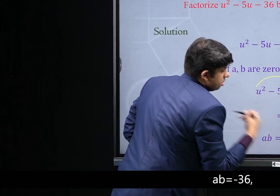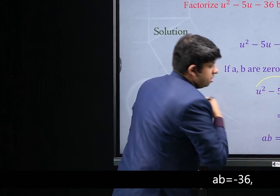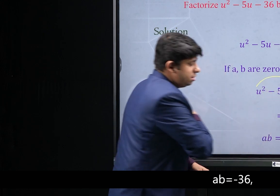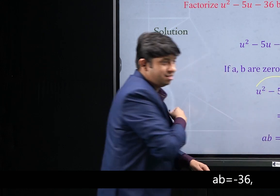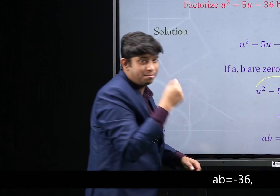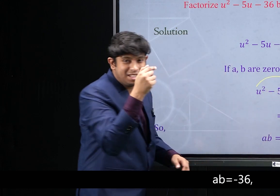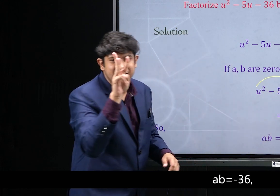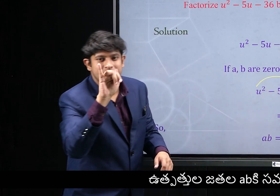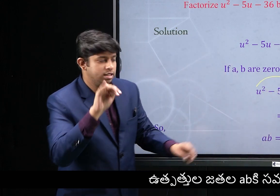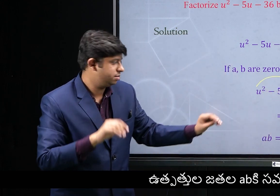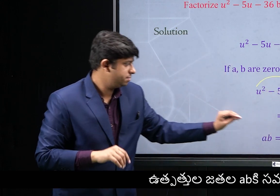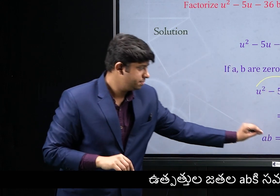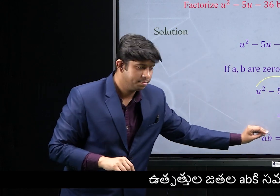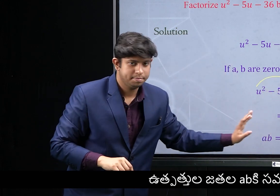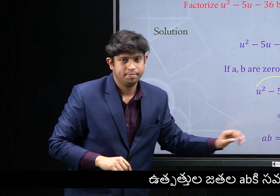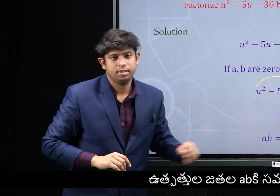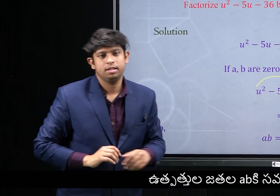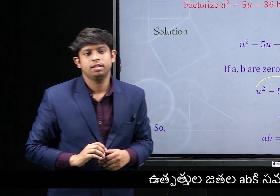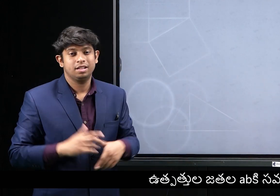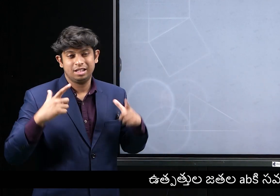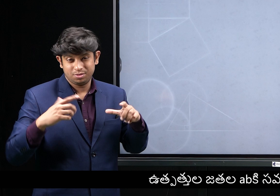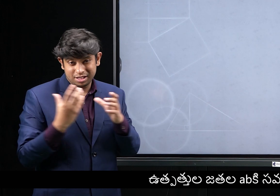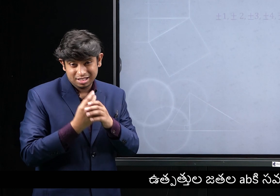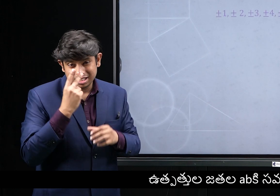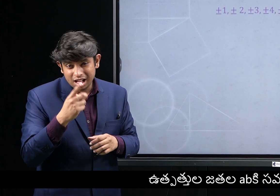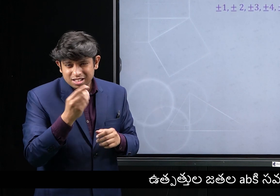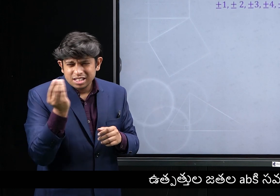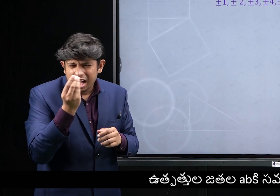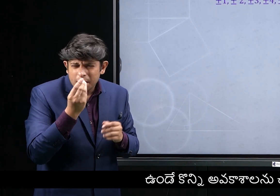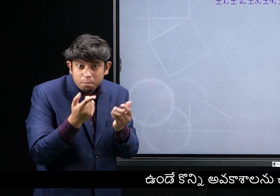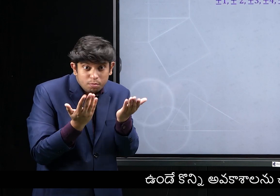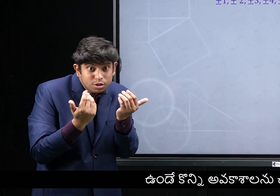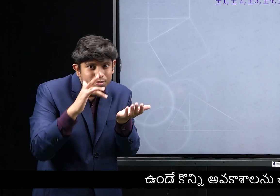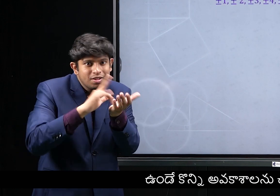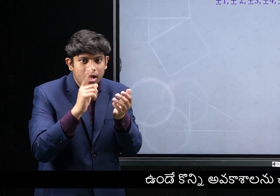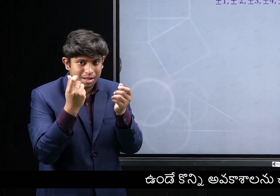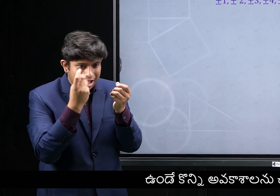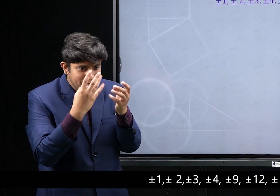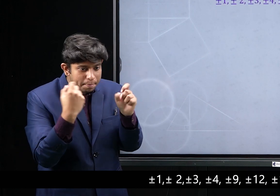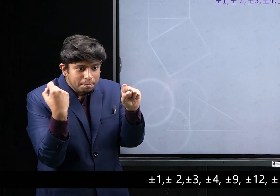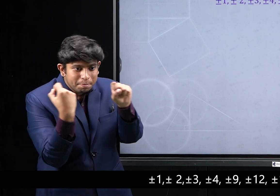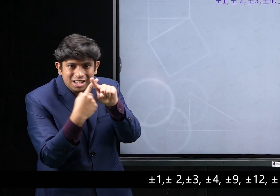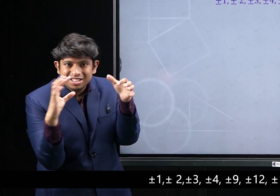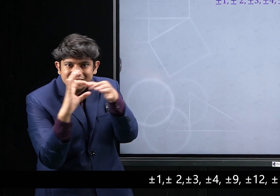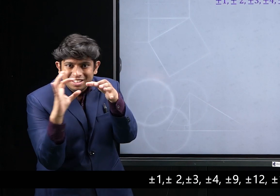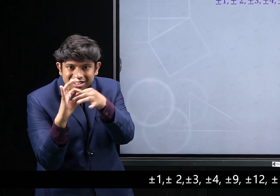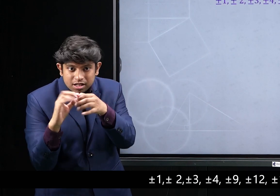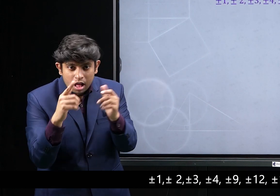-36. ఉత్పత్తుల జతల ABకి సమానంగా ఉండే కొన్ని అవకాశాలను చూద్దాం. +or -1,